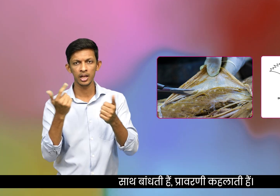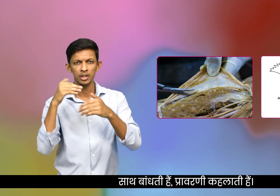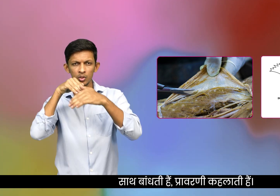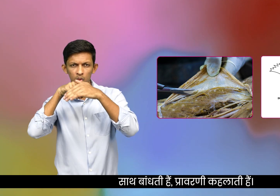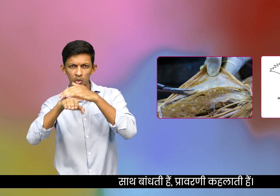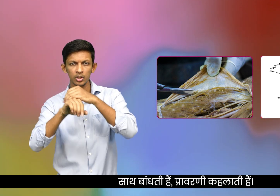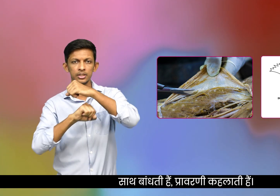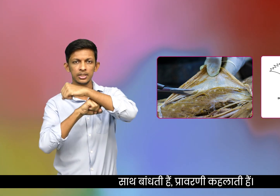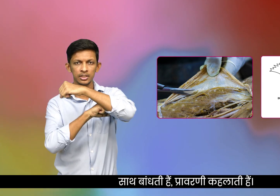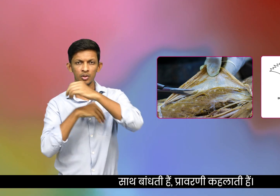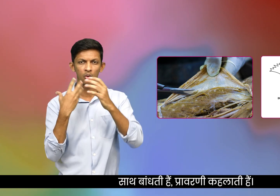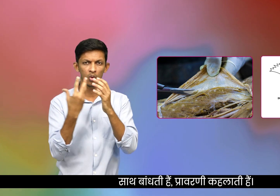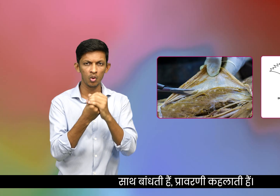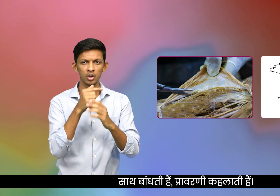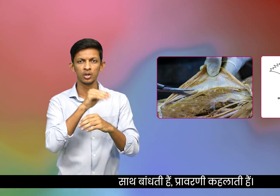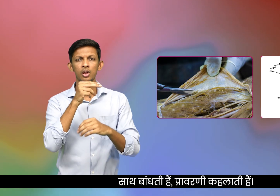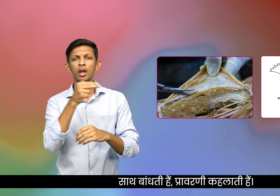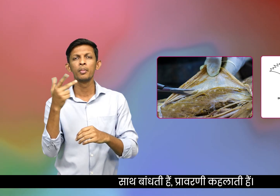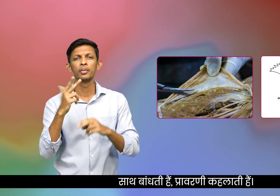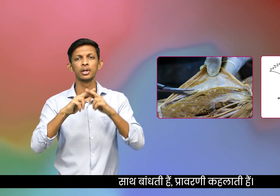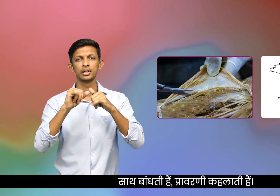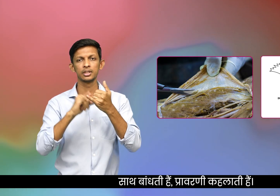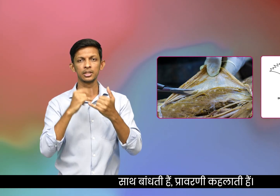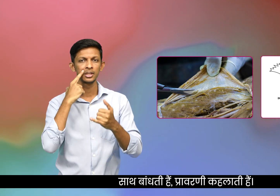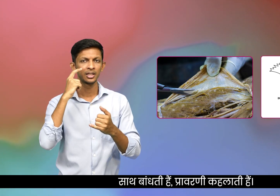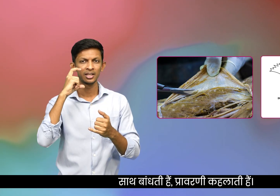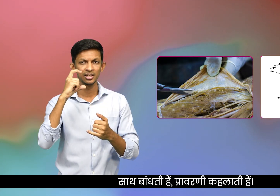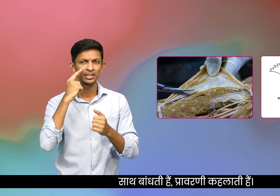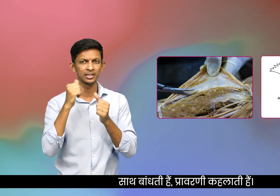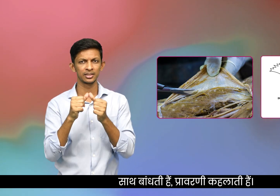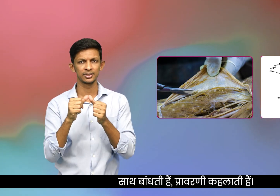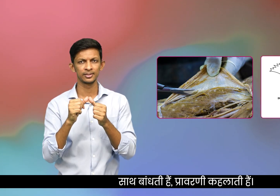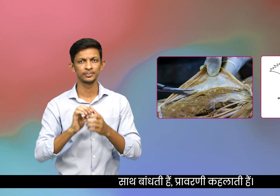साथ बांधती है, प्रावरणी कहलाती है।